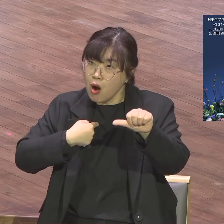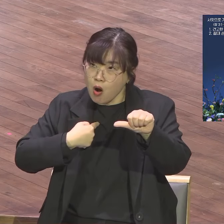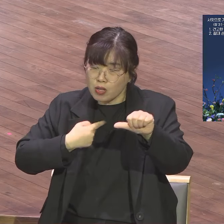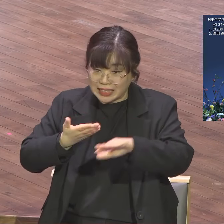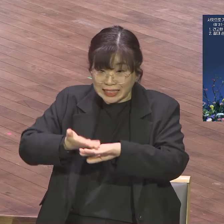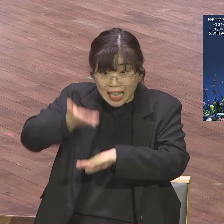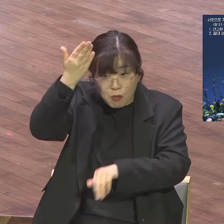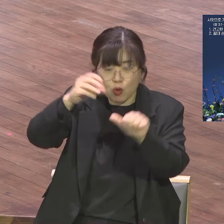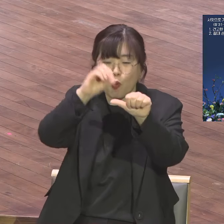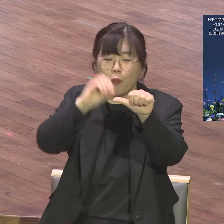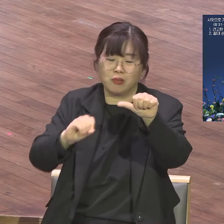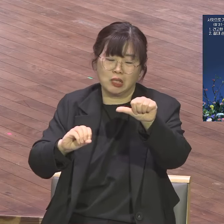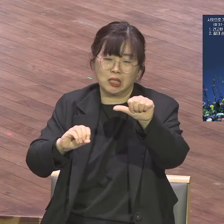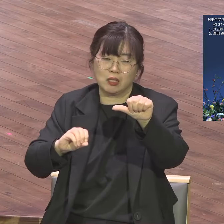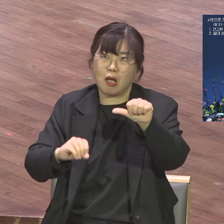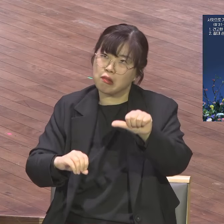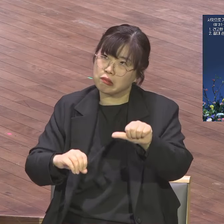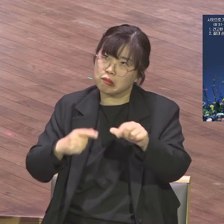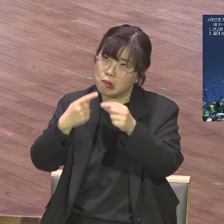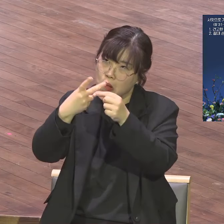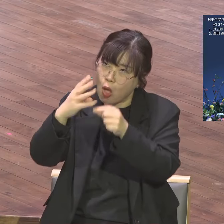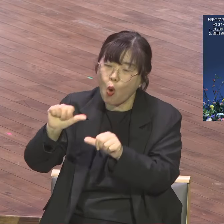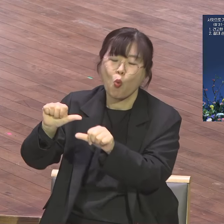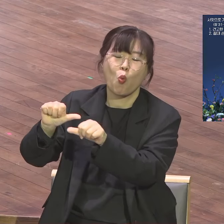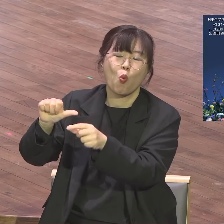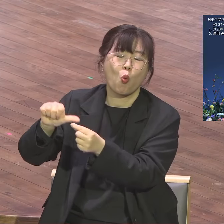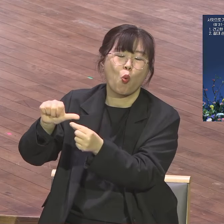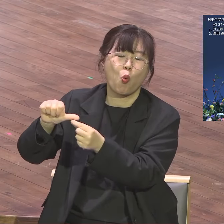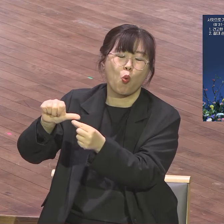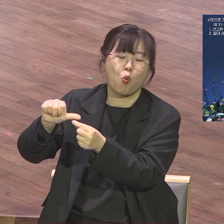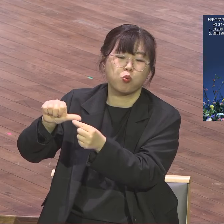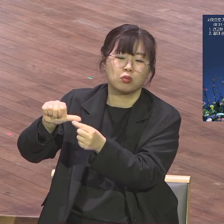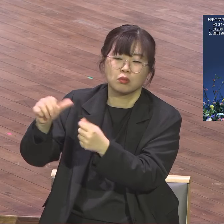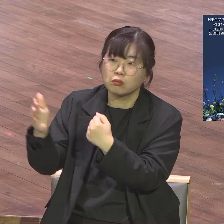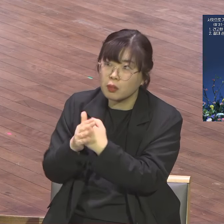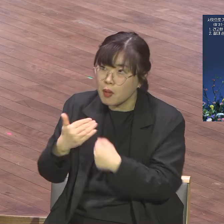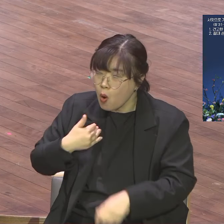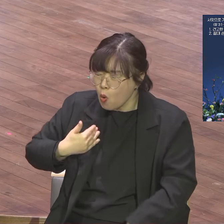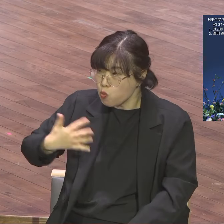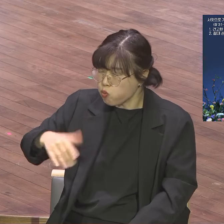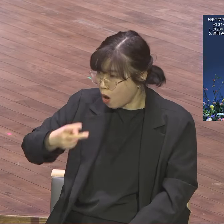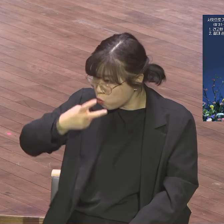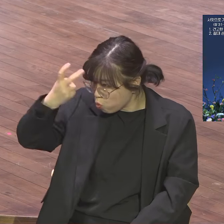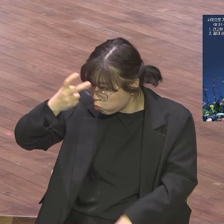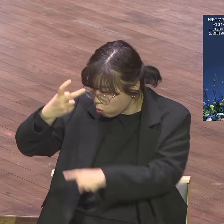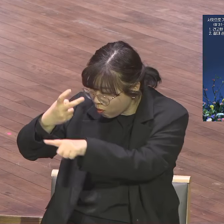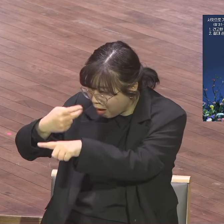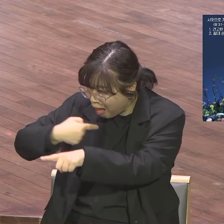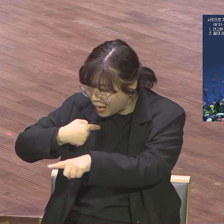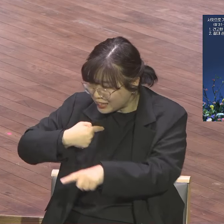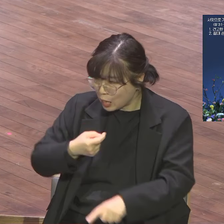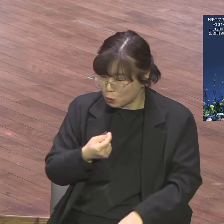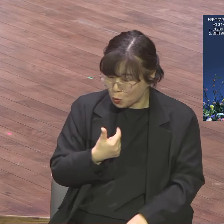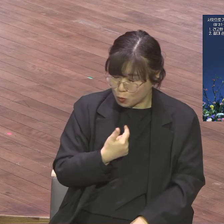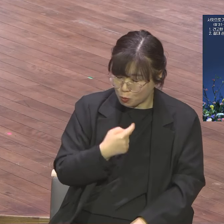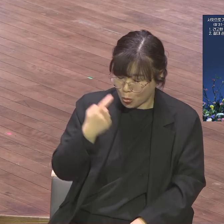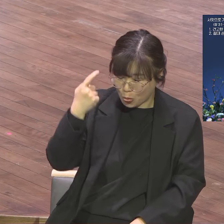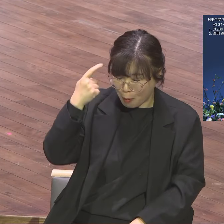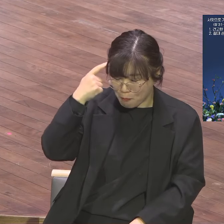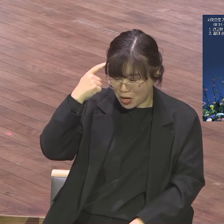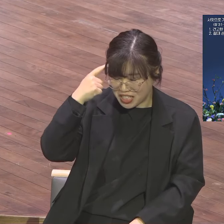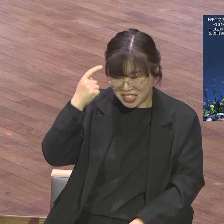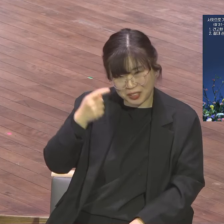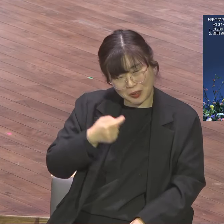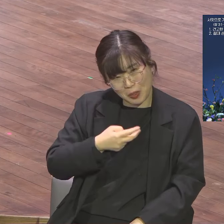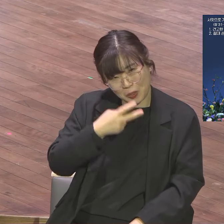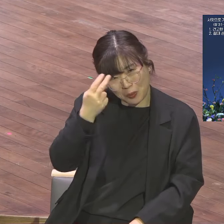그러네. 주장할 게 뭐 있어요. 나 참 하나님 은혜 감사해. 머리 안 좋았던 게 참 감사해. 뭐 주장할 게 있어야지 뭐. 아는